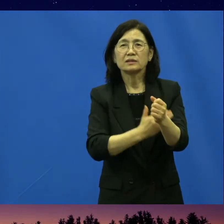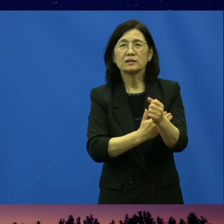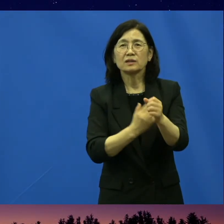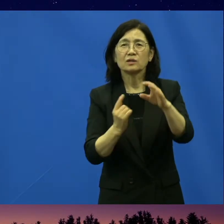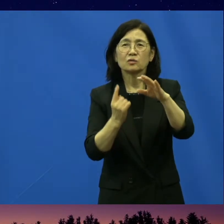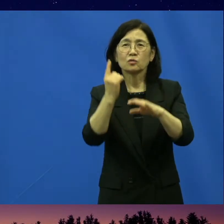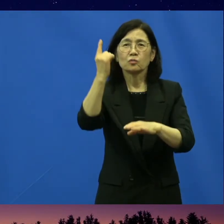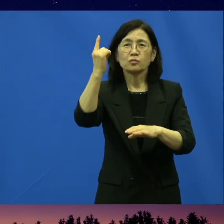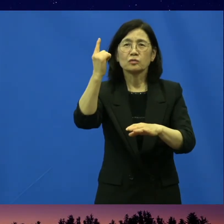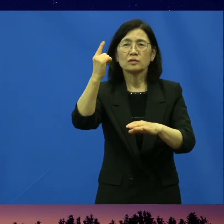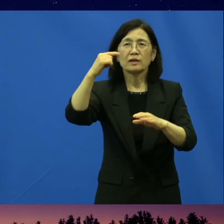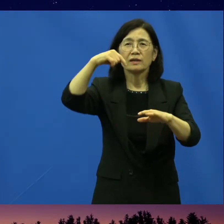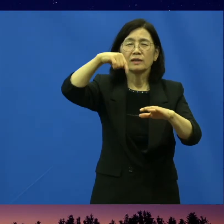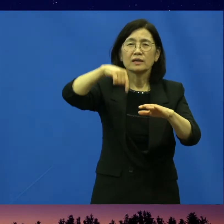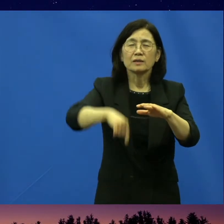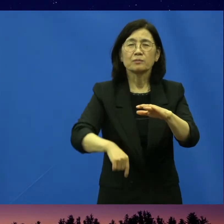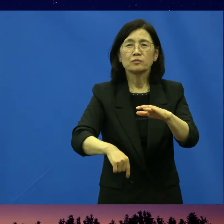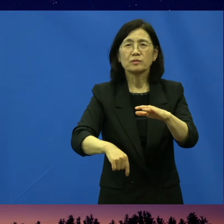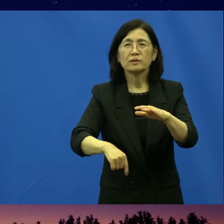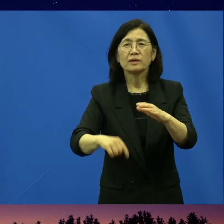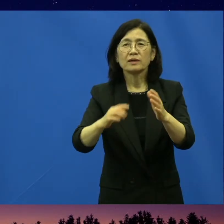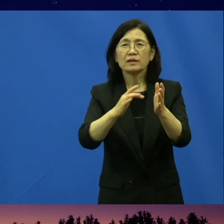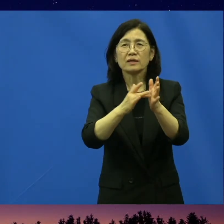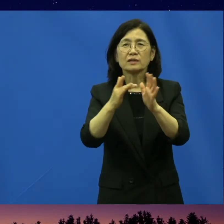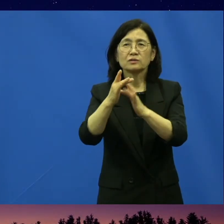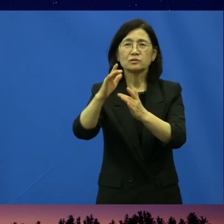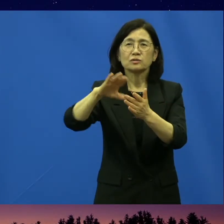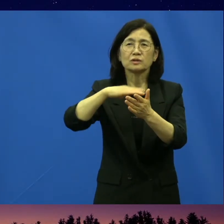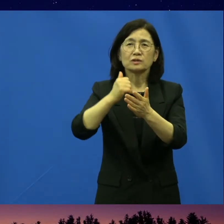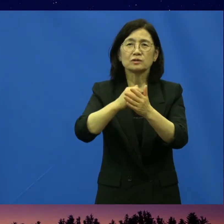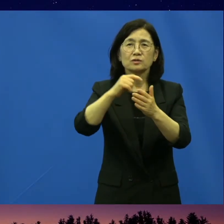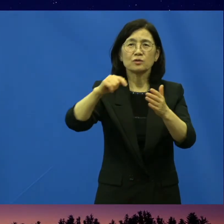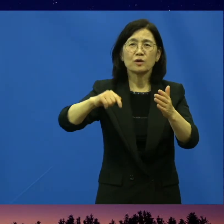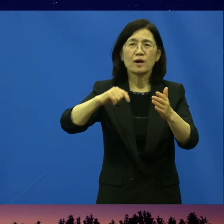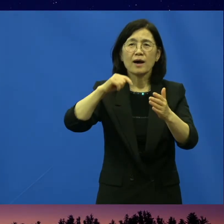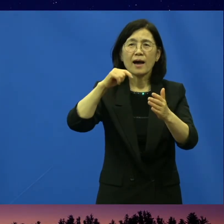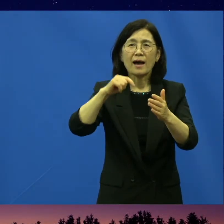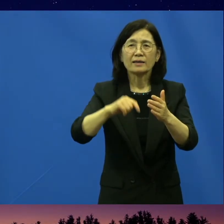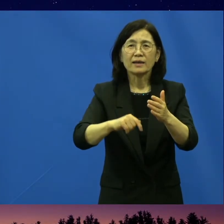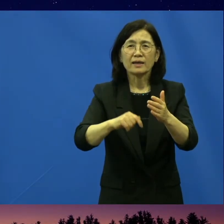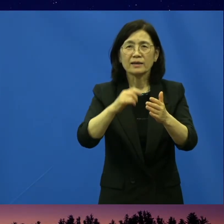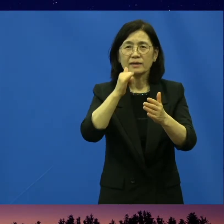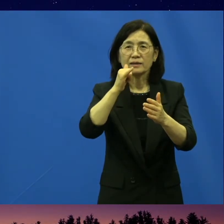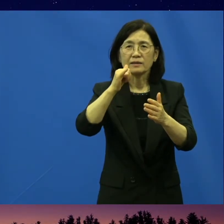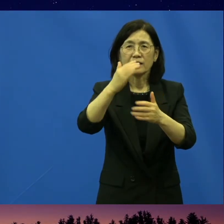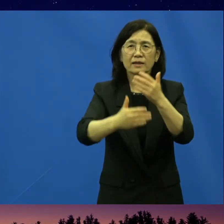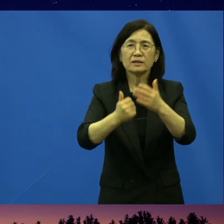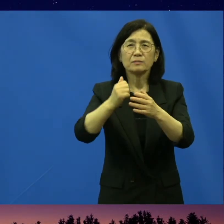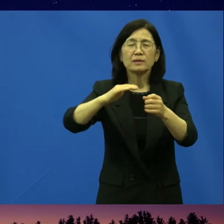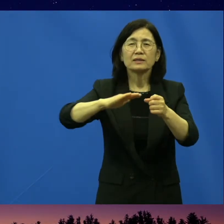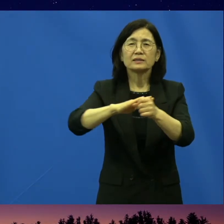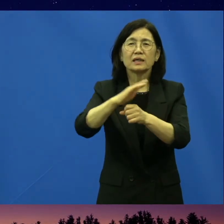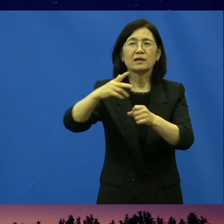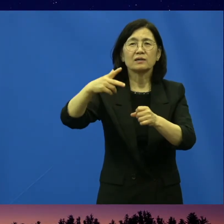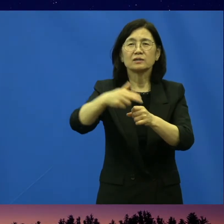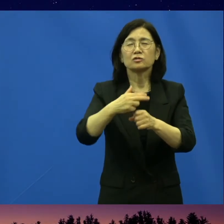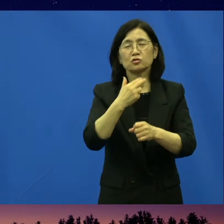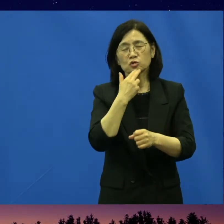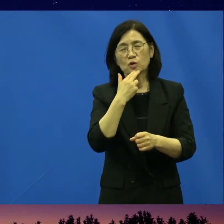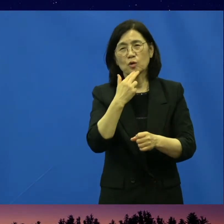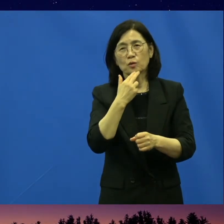어떤 피조물이라도 우리를 우리 주 그리스도 예수 안에 있는 하나님의 사랑에서 끊을 수 없으리라.